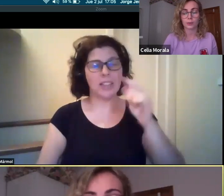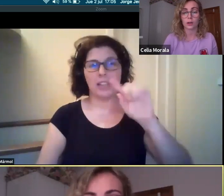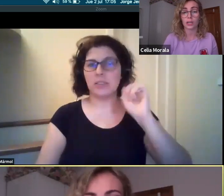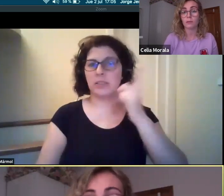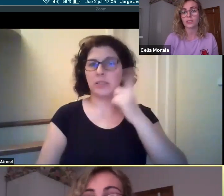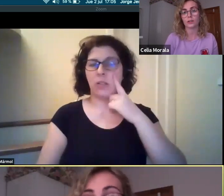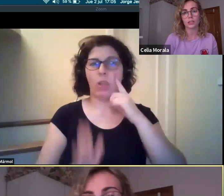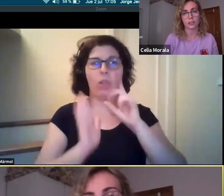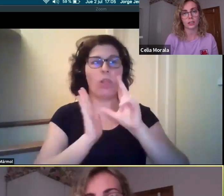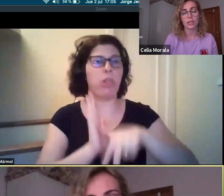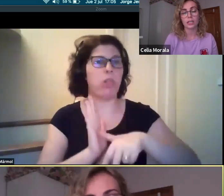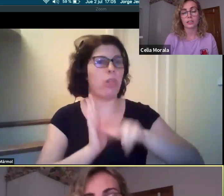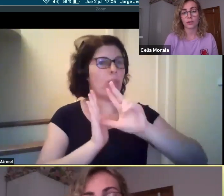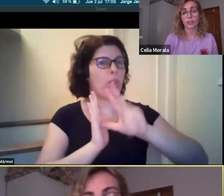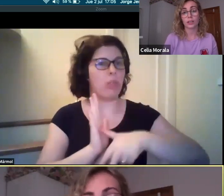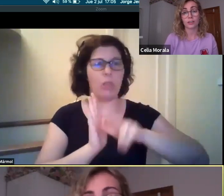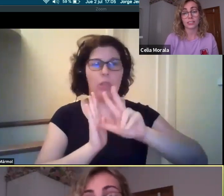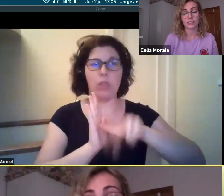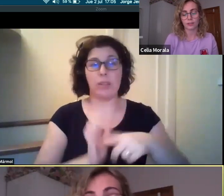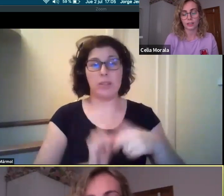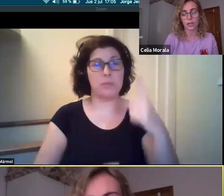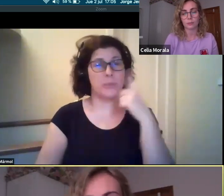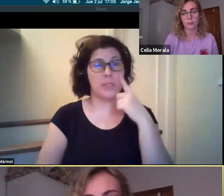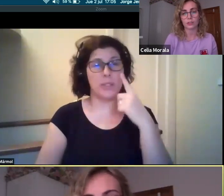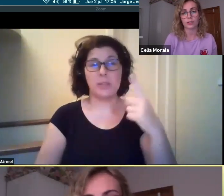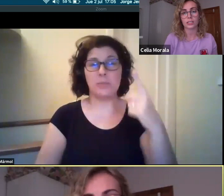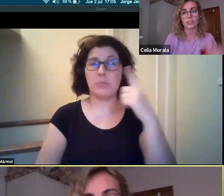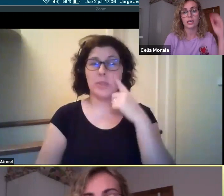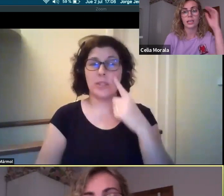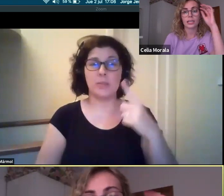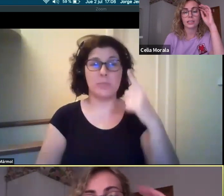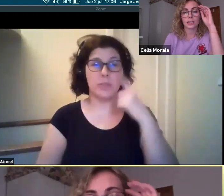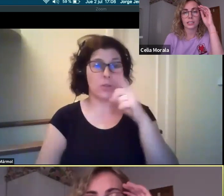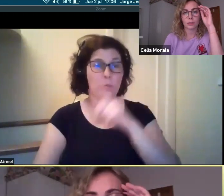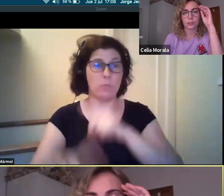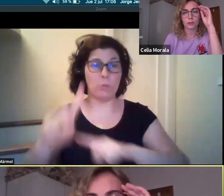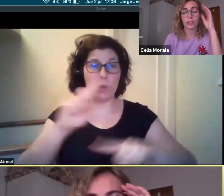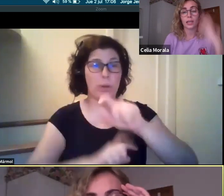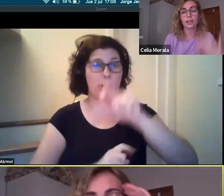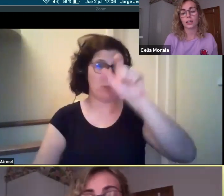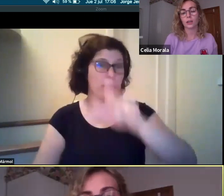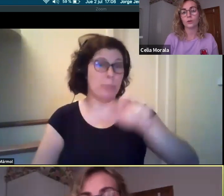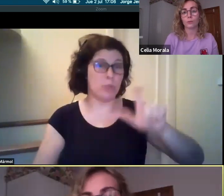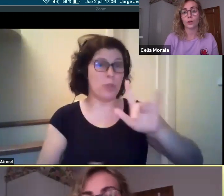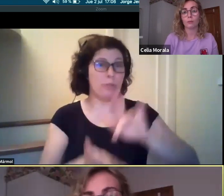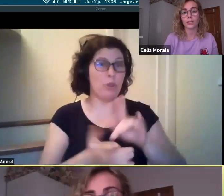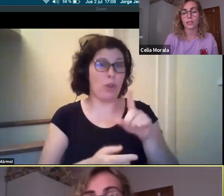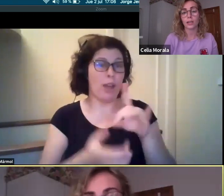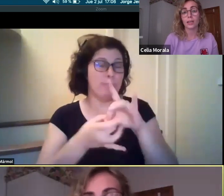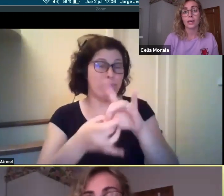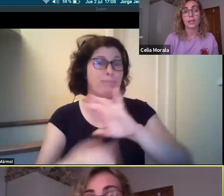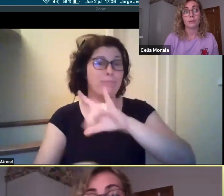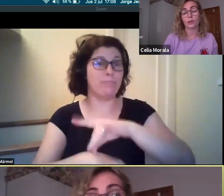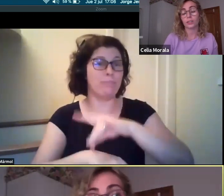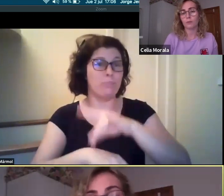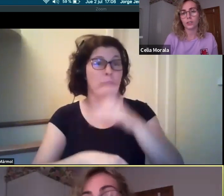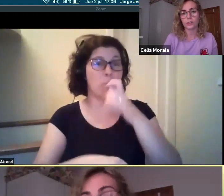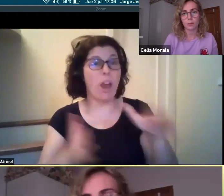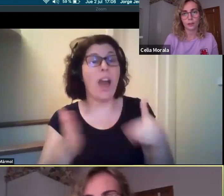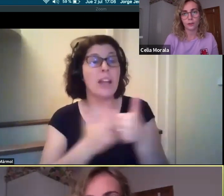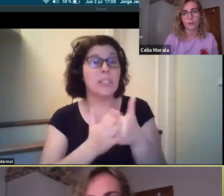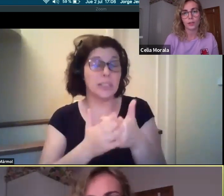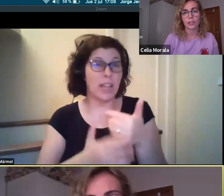principales problemas a los que se enfrentan las personas que tienen esta patología, ya que incluso pueden pasar, el